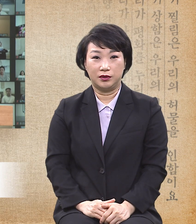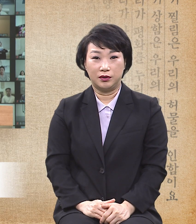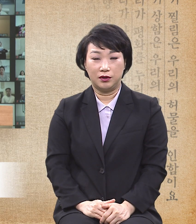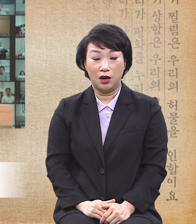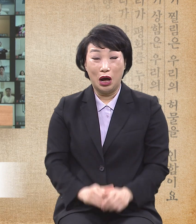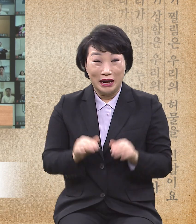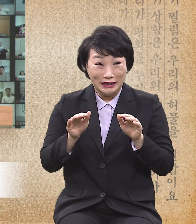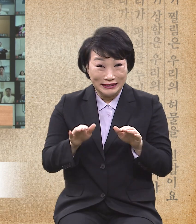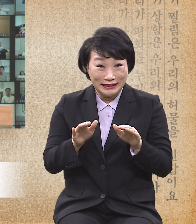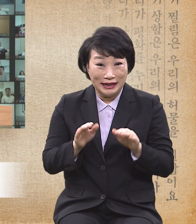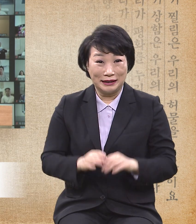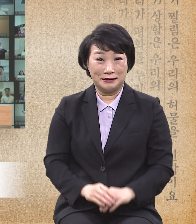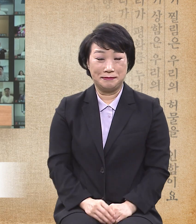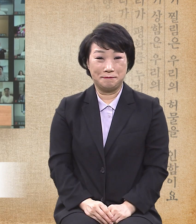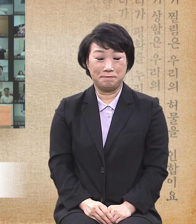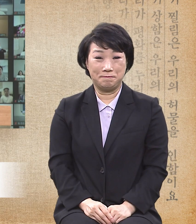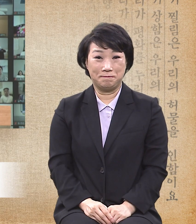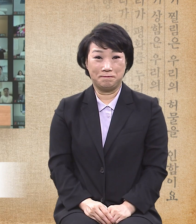그런데